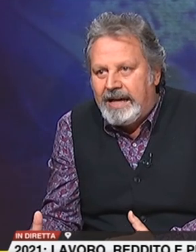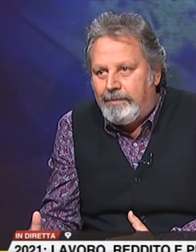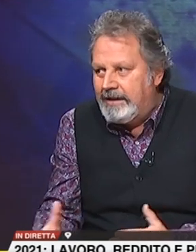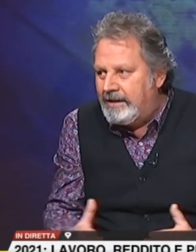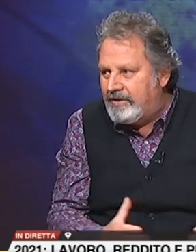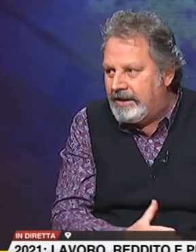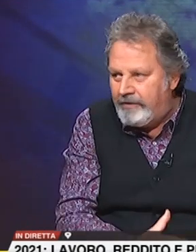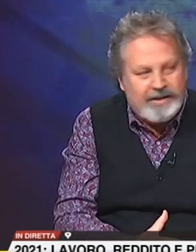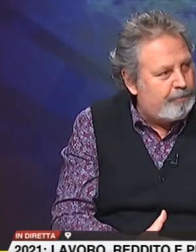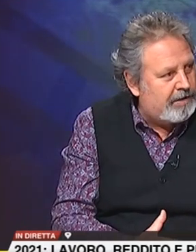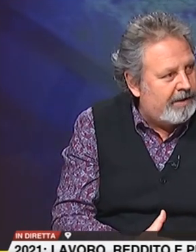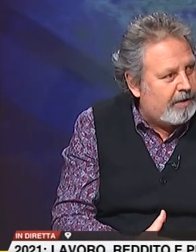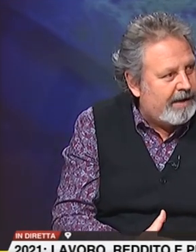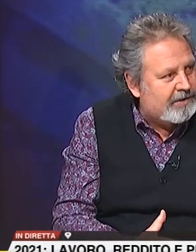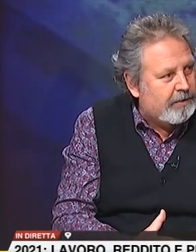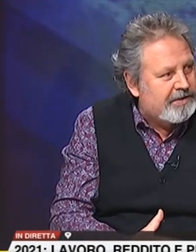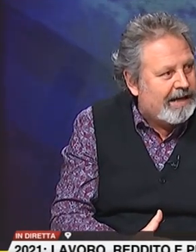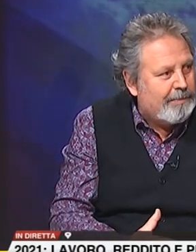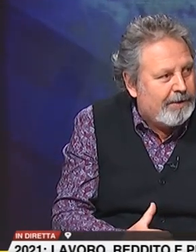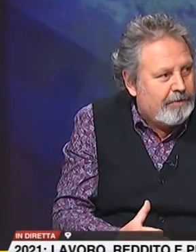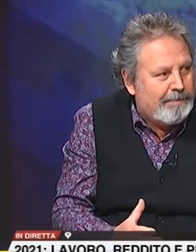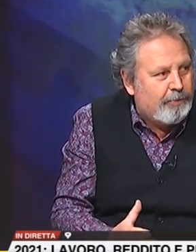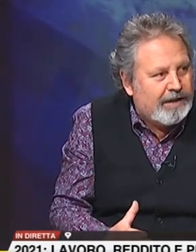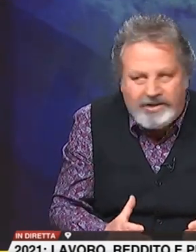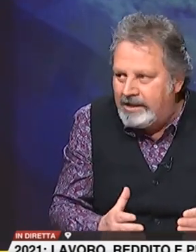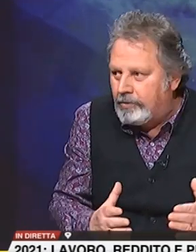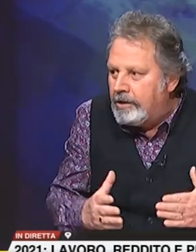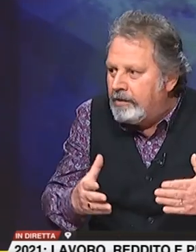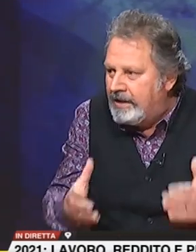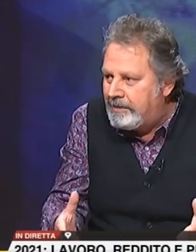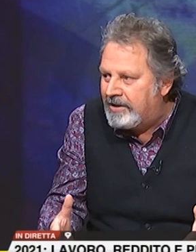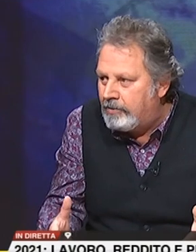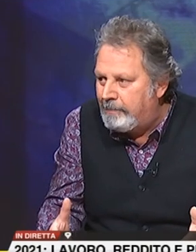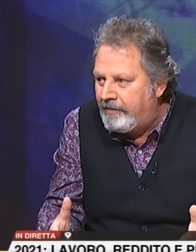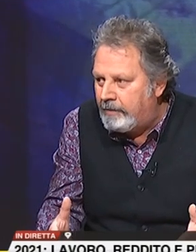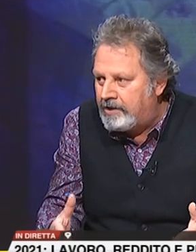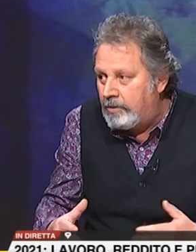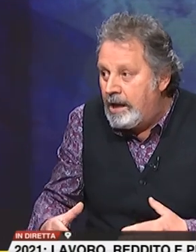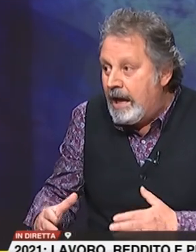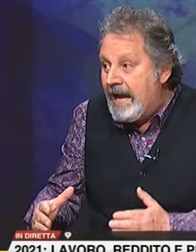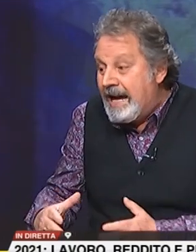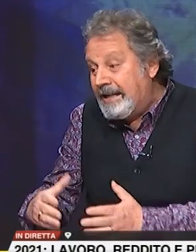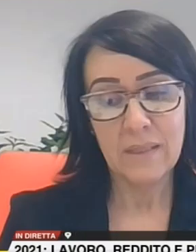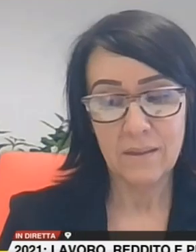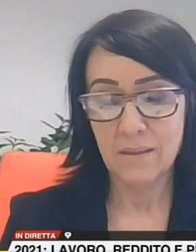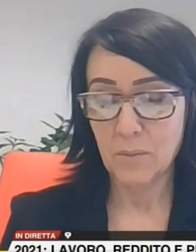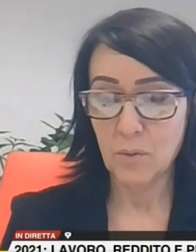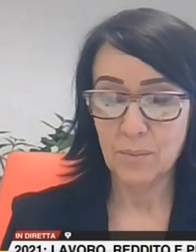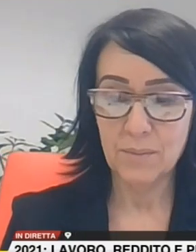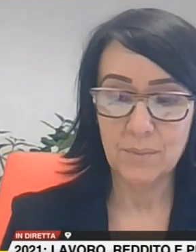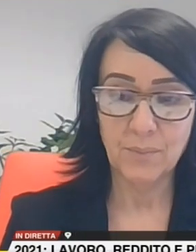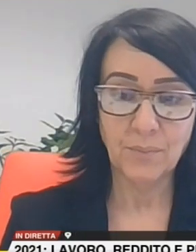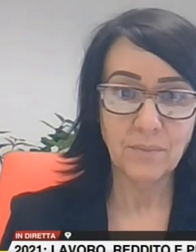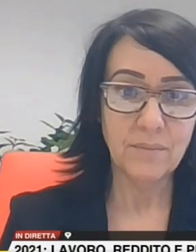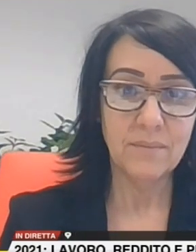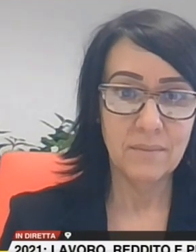gente chiama e gli dice che gli fissi l'appuntamento a marzo e si arrabbia, ma noi abbiamo già inserito 10 persone per fare questo. E anche ne trovassimo altre